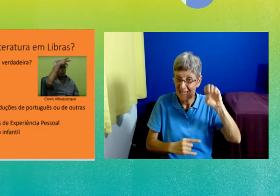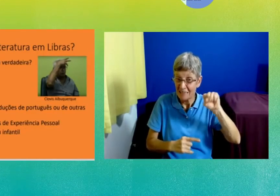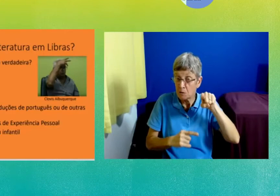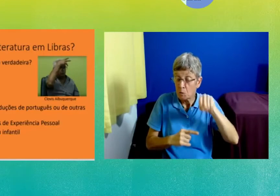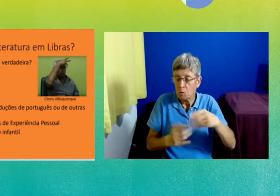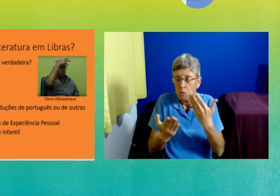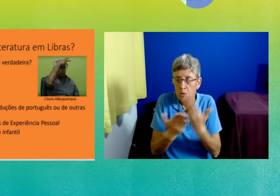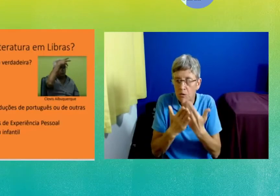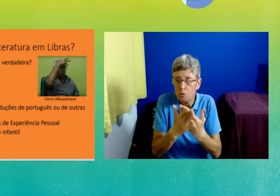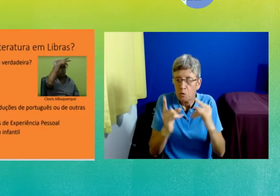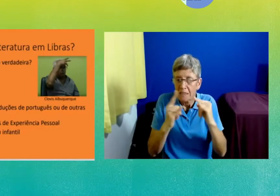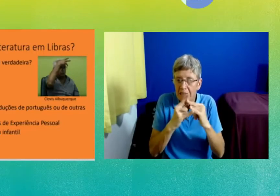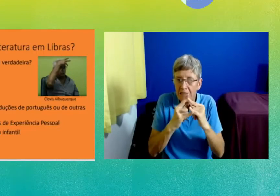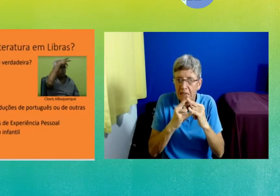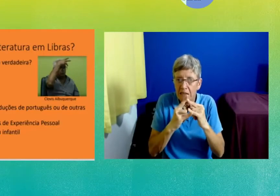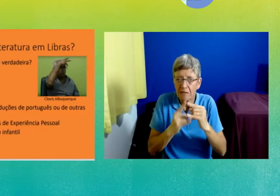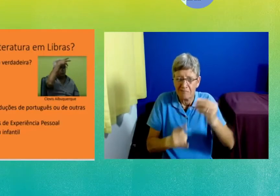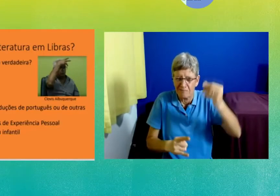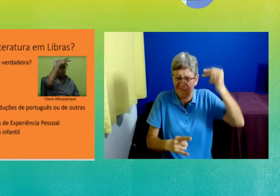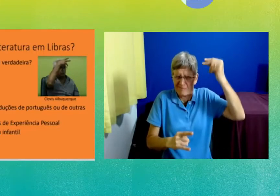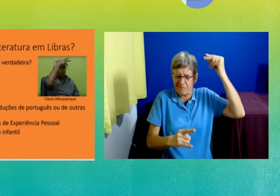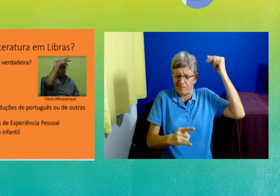O contato com o aluno surdo.